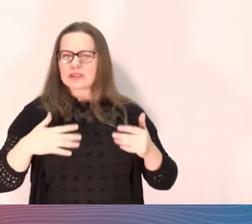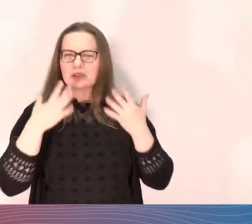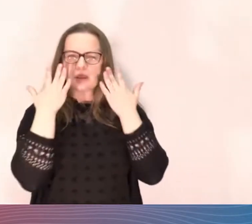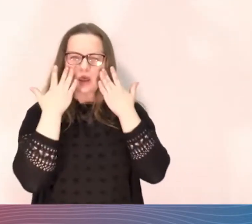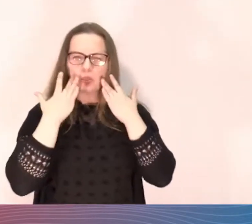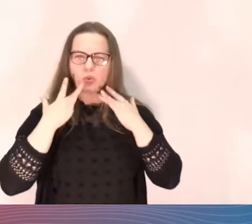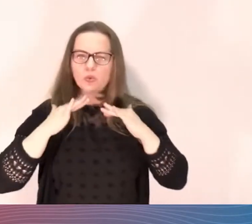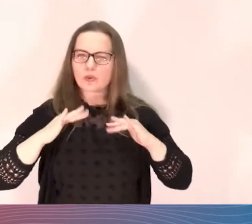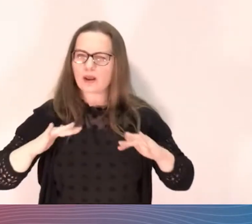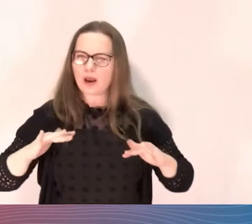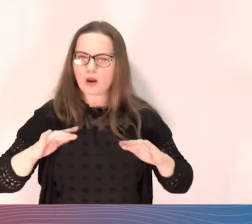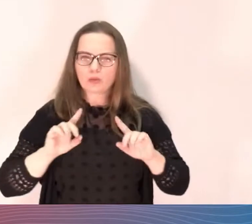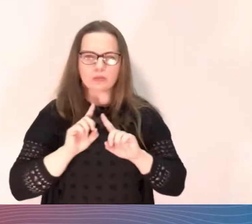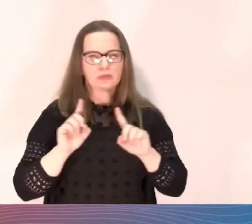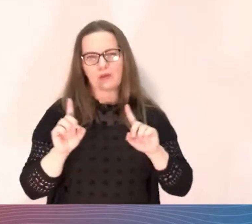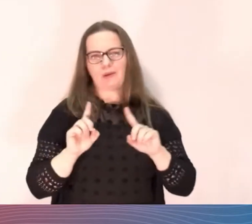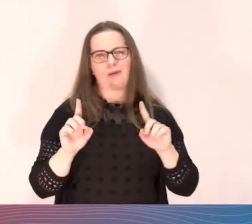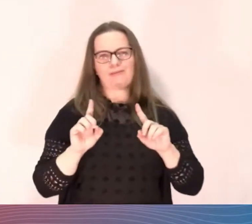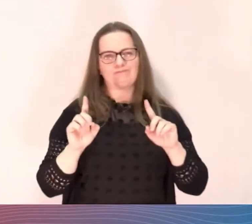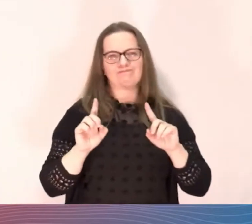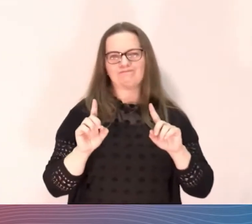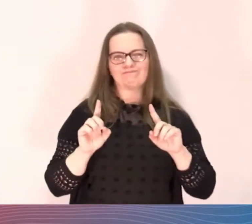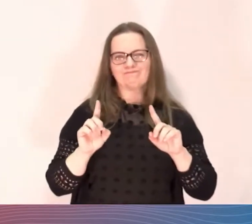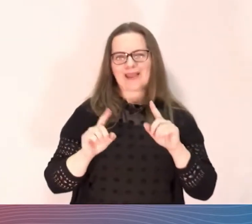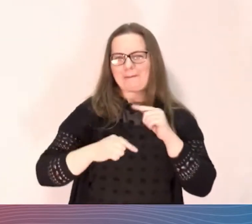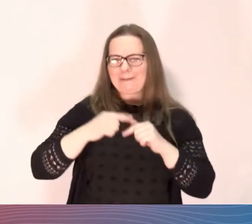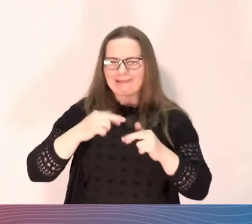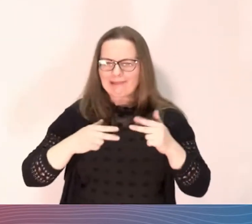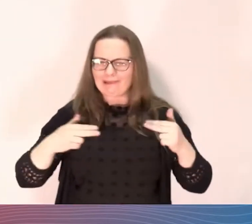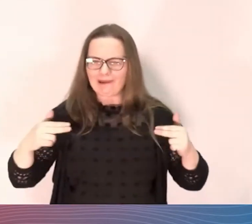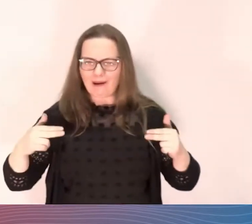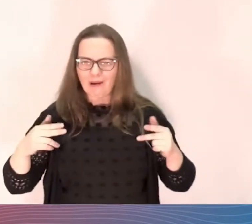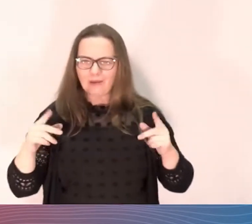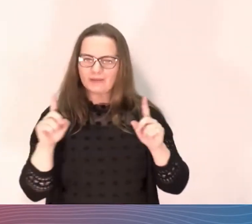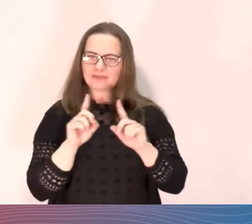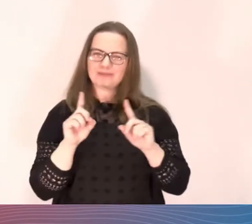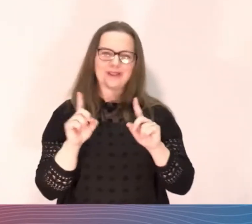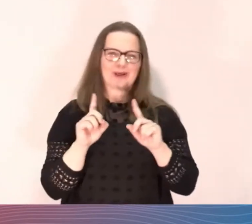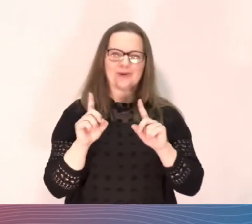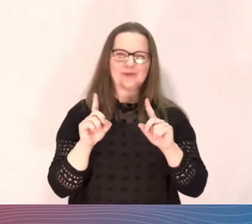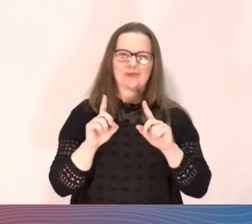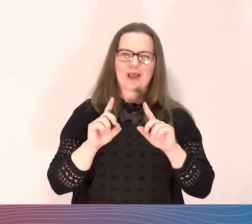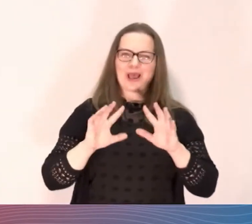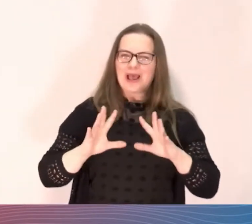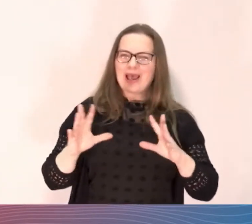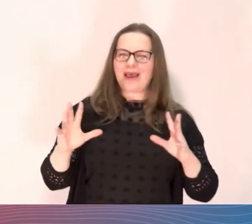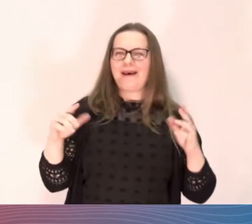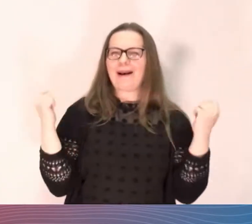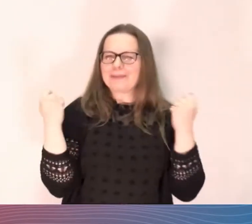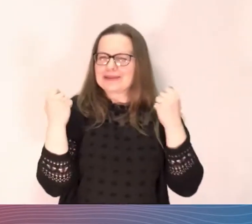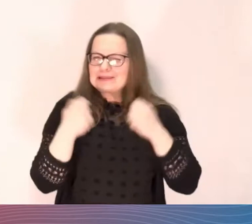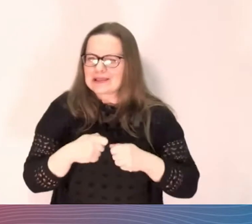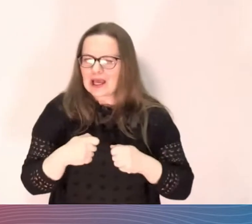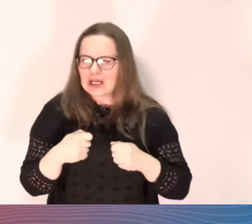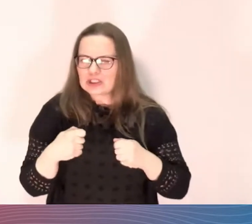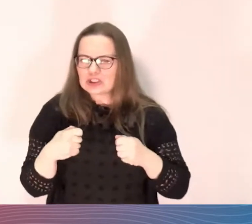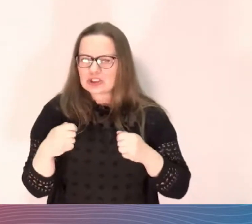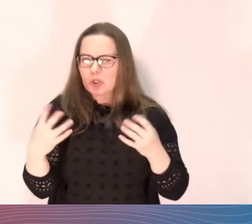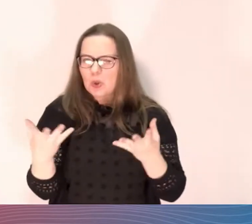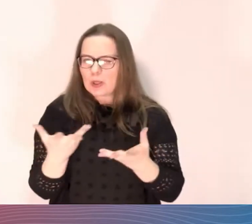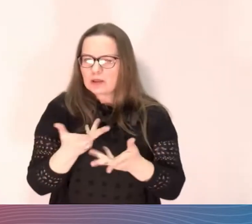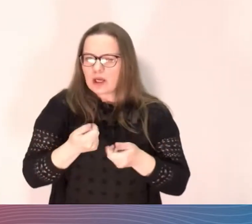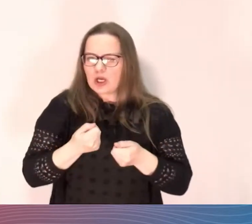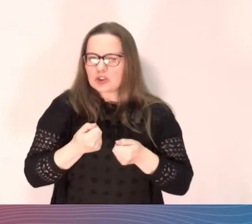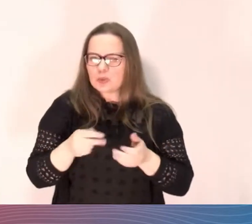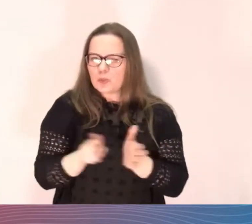físico. Portanto, não é pela nossa capacidade humana, não é pelo